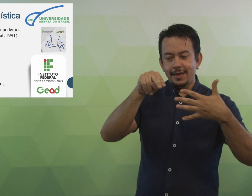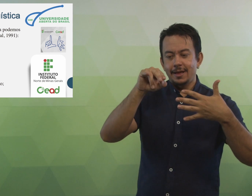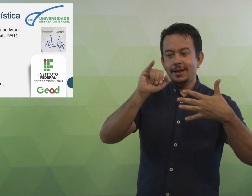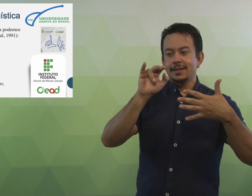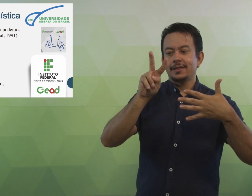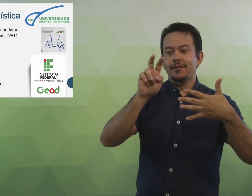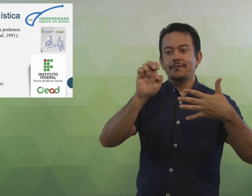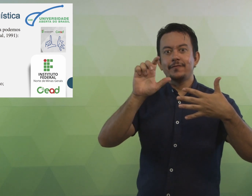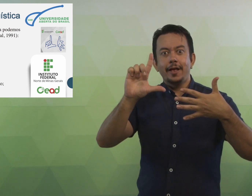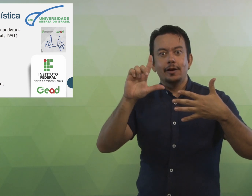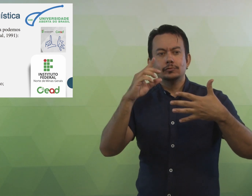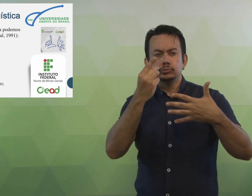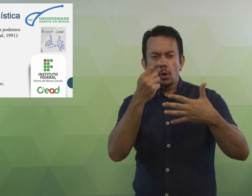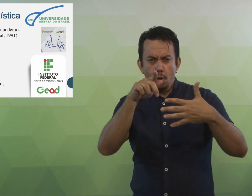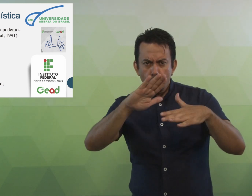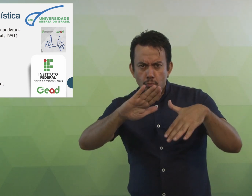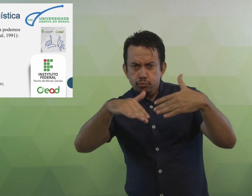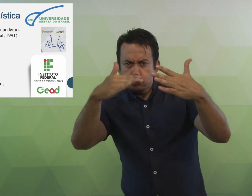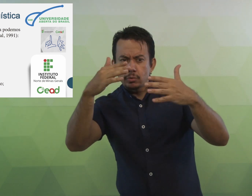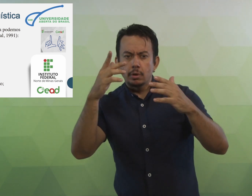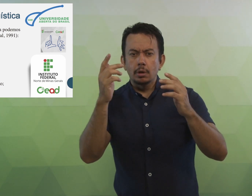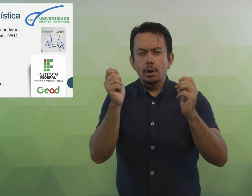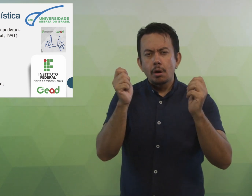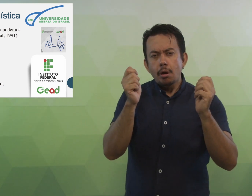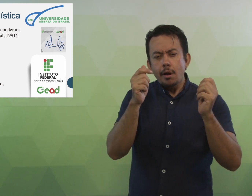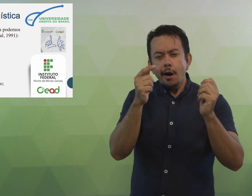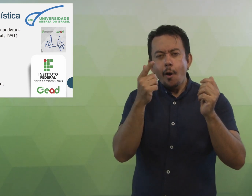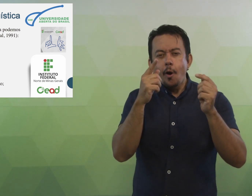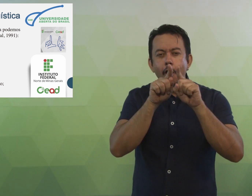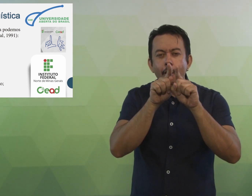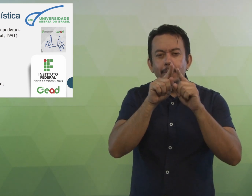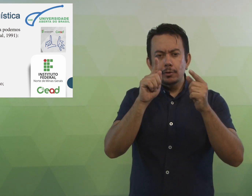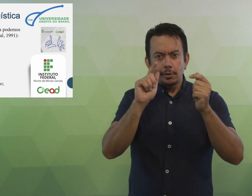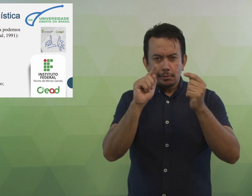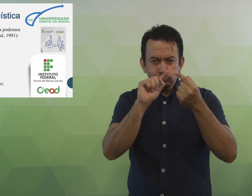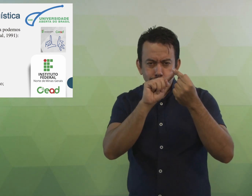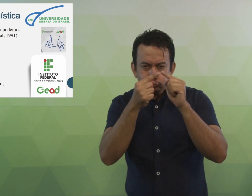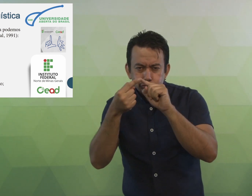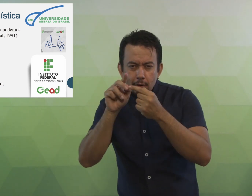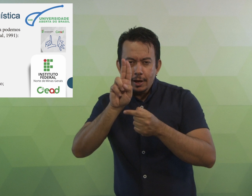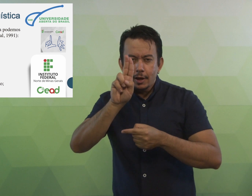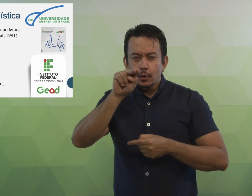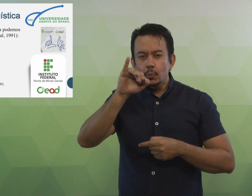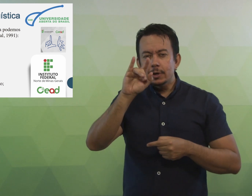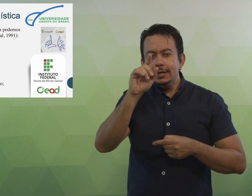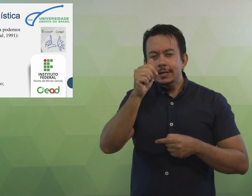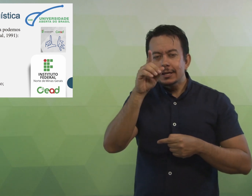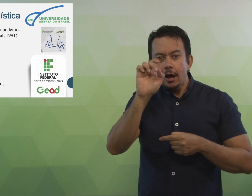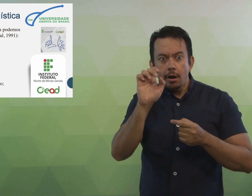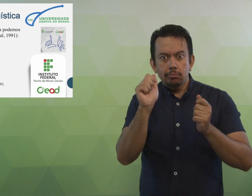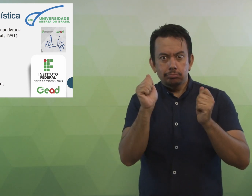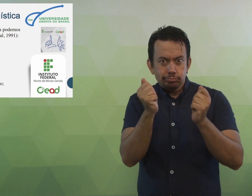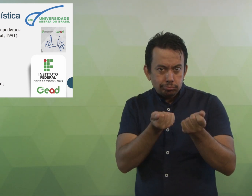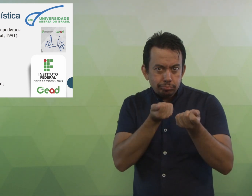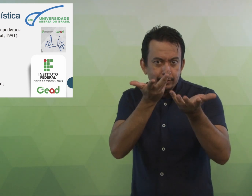Também nós temos a questão dos níveis. Qual o nível de conhecimento que essa pessoa tem e então se